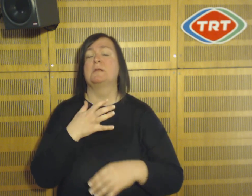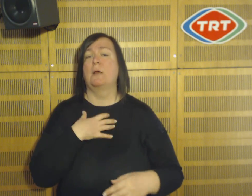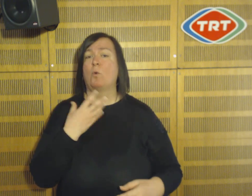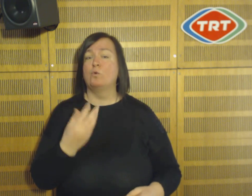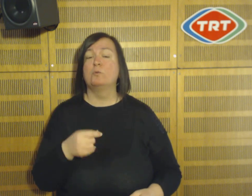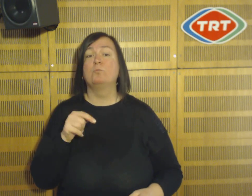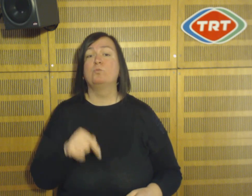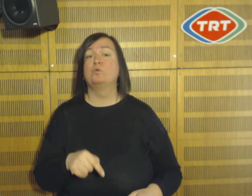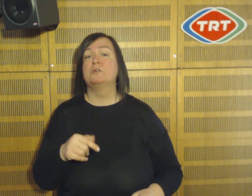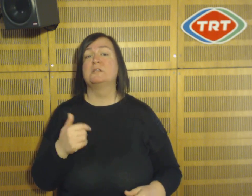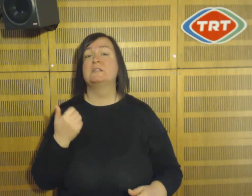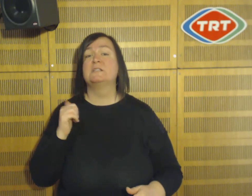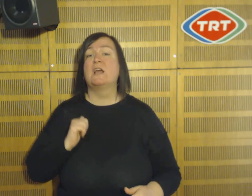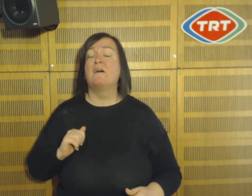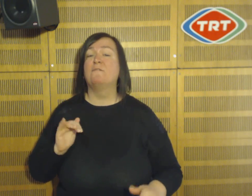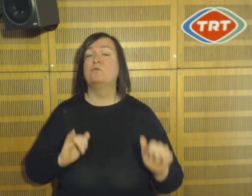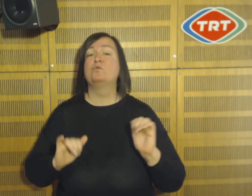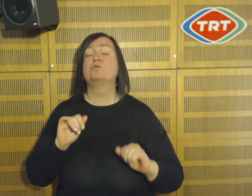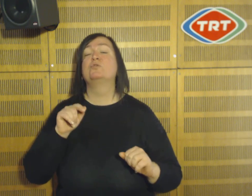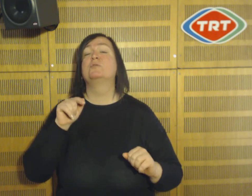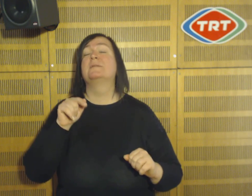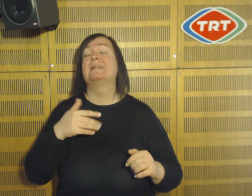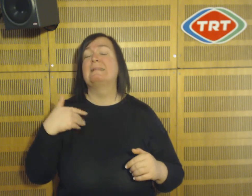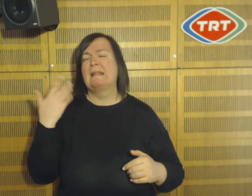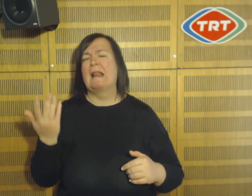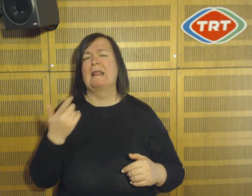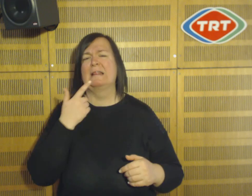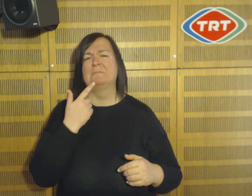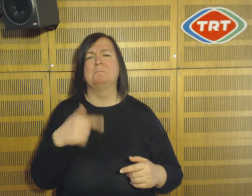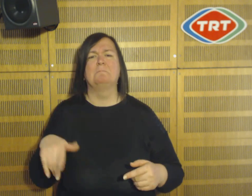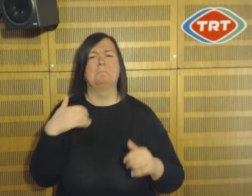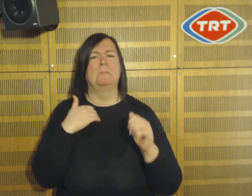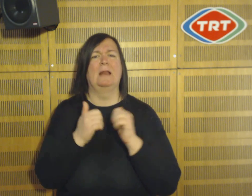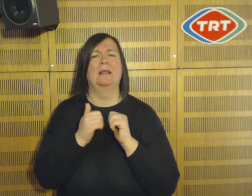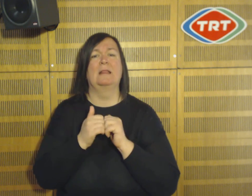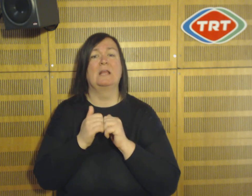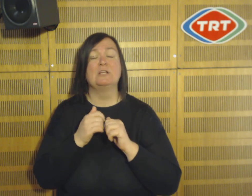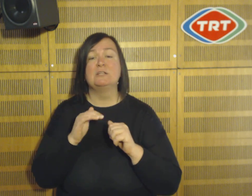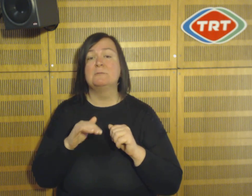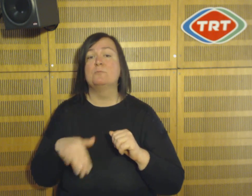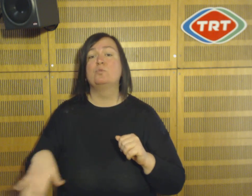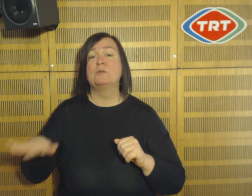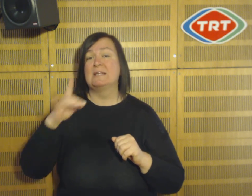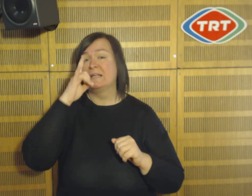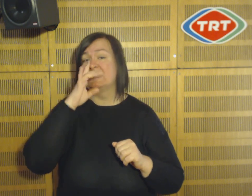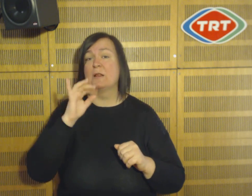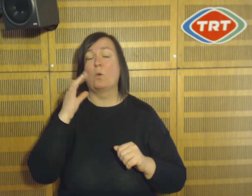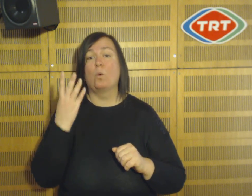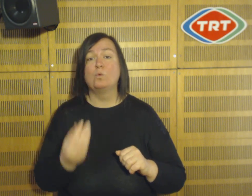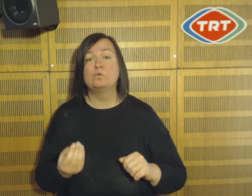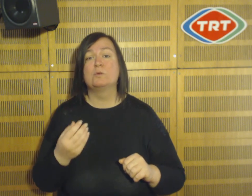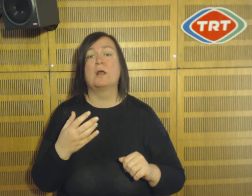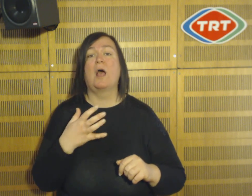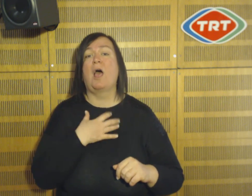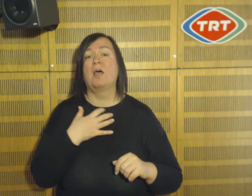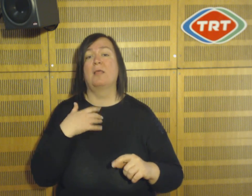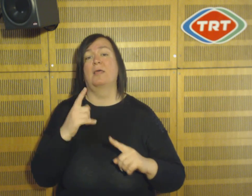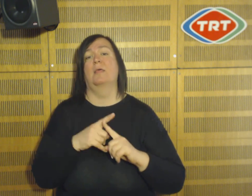Ama bunun savunucusu da ve diğerleri dediğimiz Ya da birlikte yaşadığımız bütün insanlar olsun Ana temasıyla yola çıkılan bir